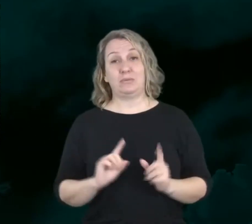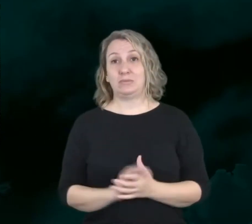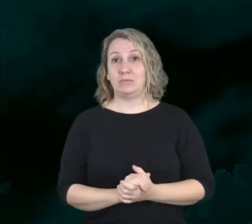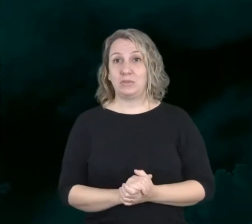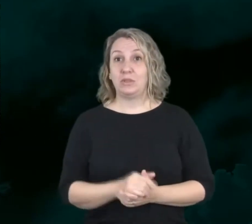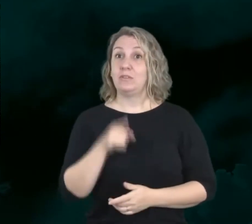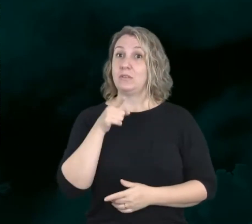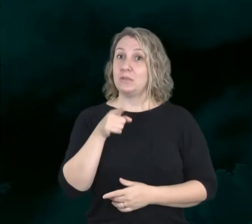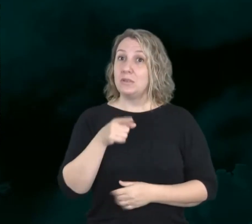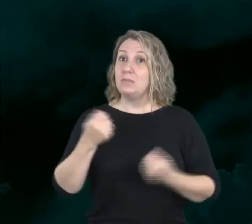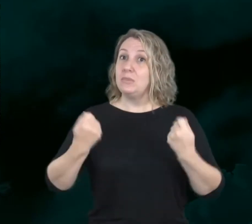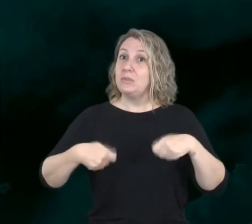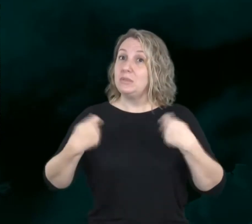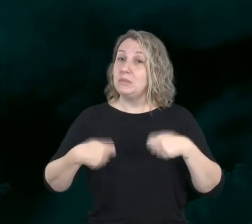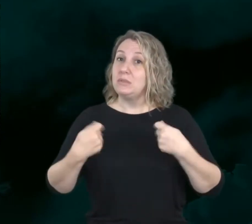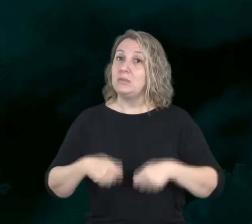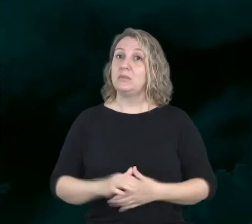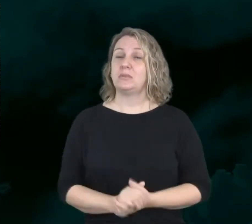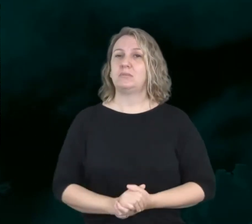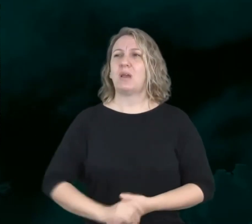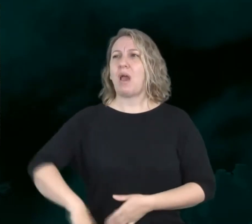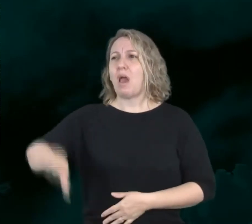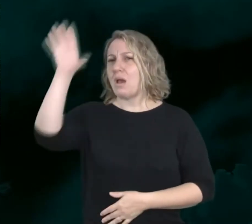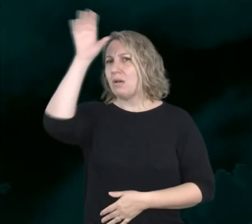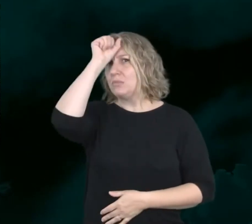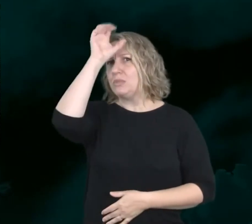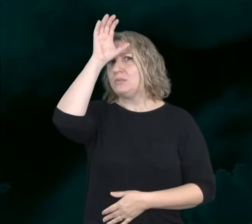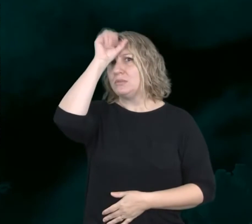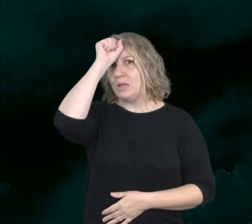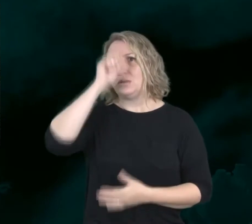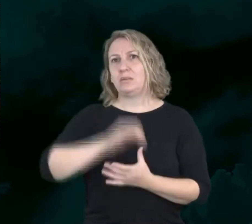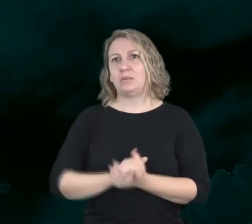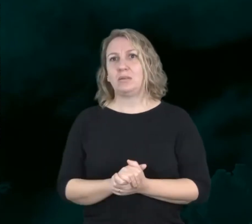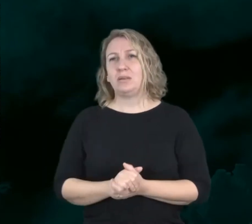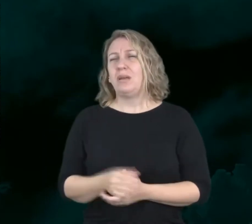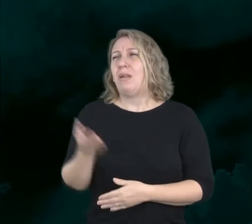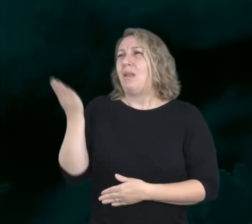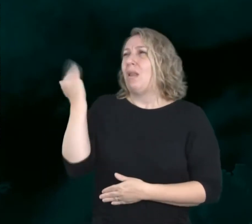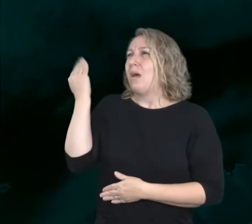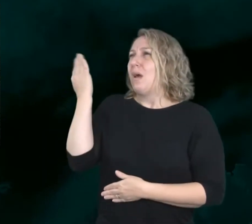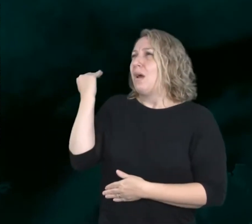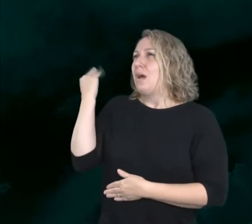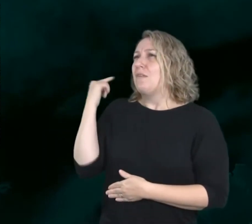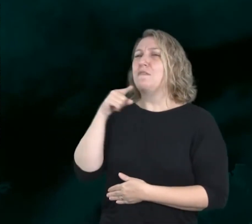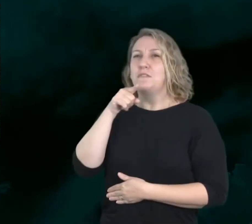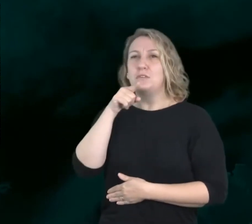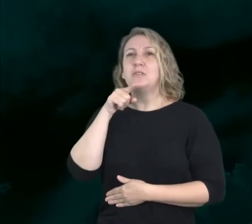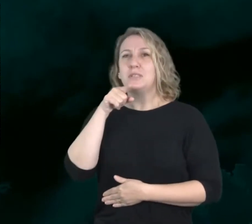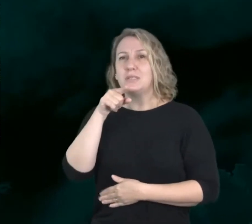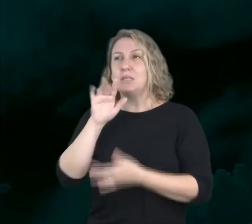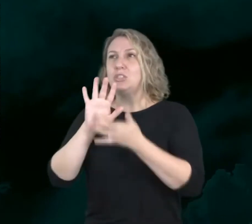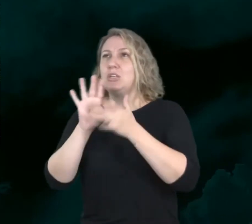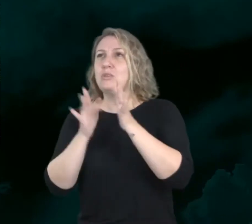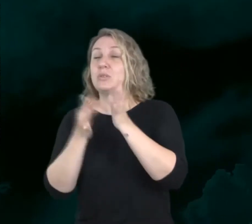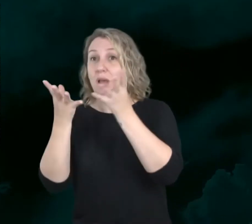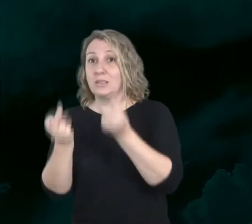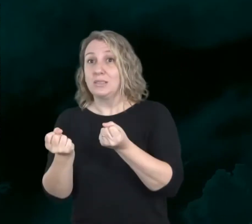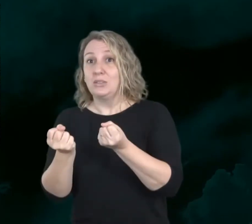você recebeu, né, o Senhor Jesus, foi gerado dentro de você a fé. E essa fé é